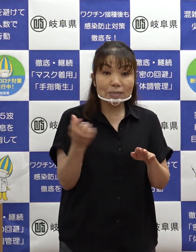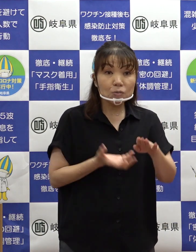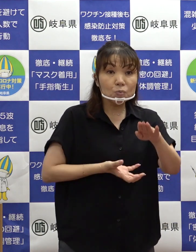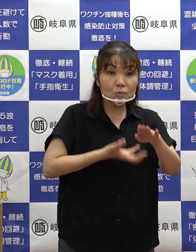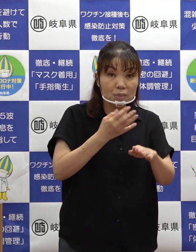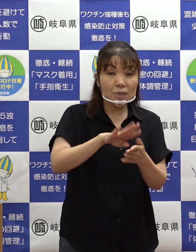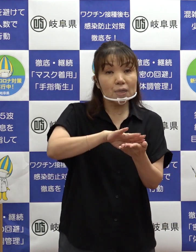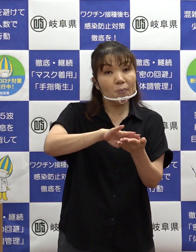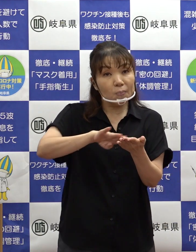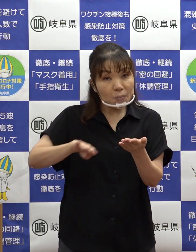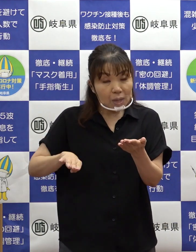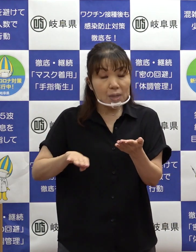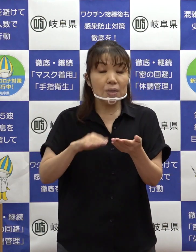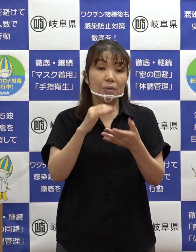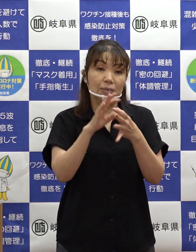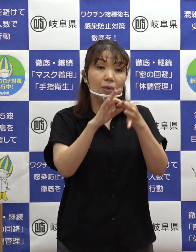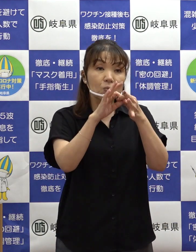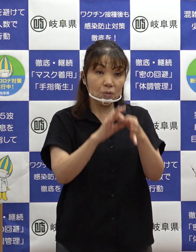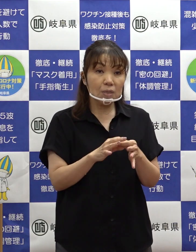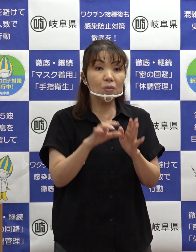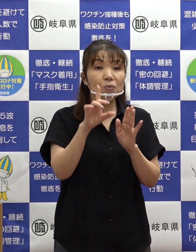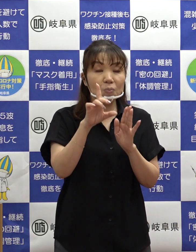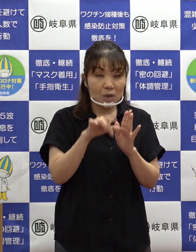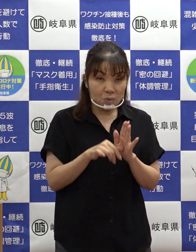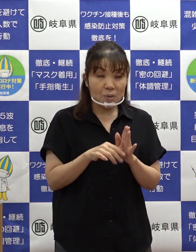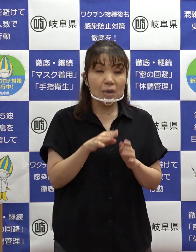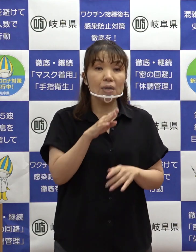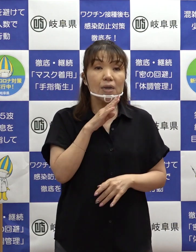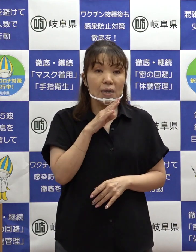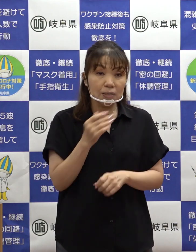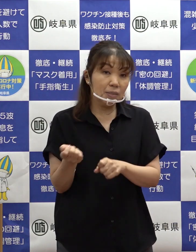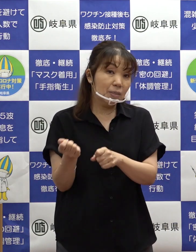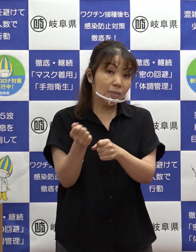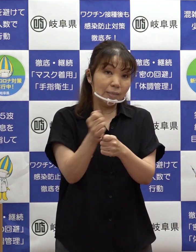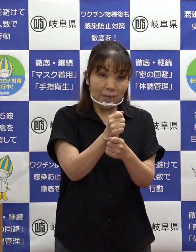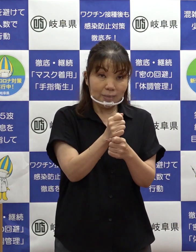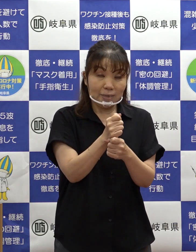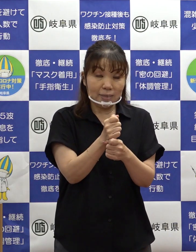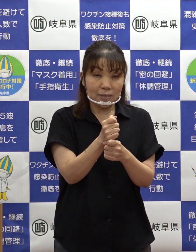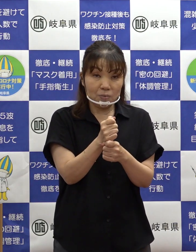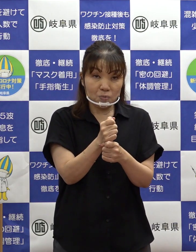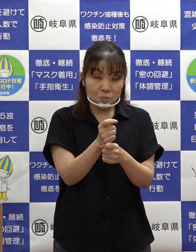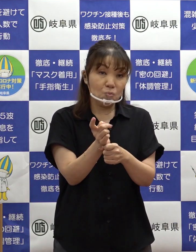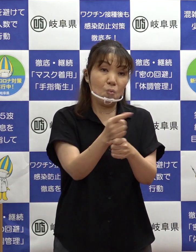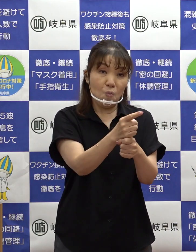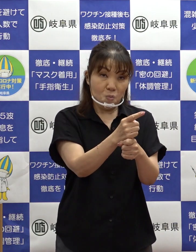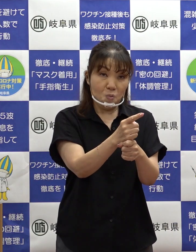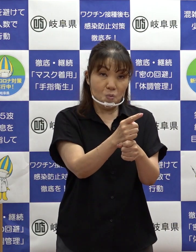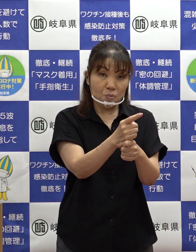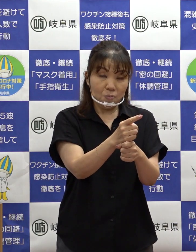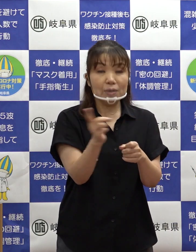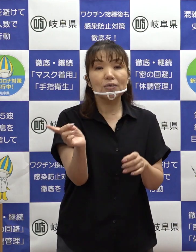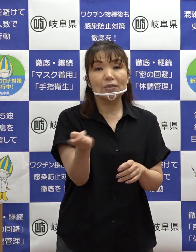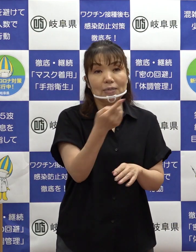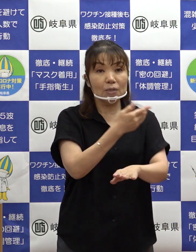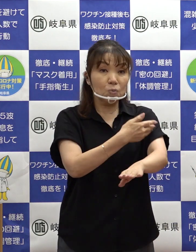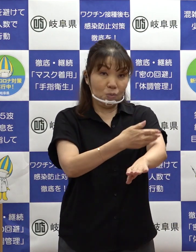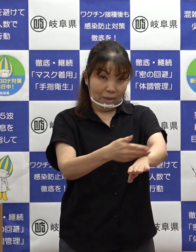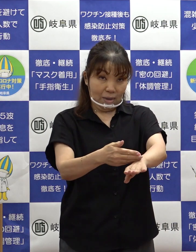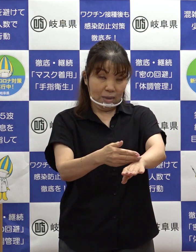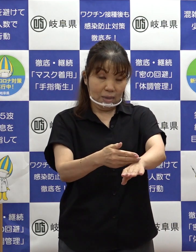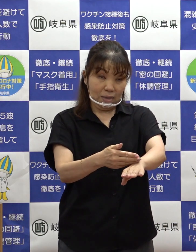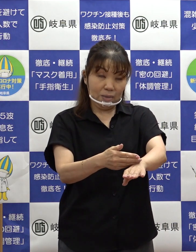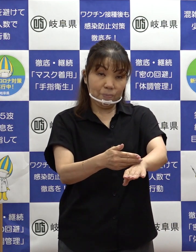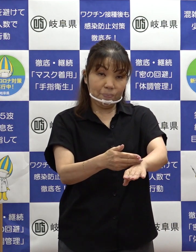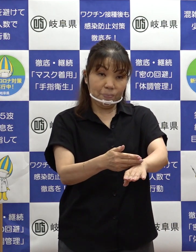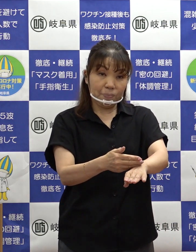から、その場合にはやはり再開の方向に向かうというのはまあ必然だと思いますけれども、